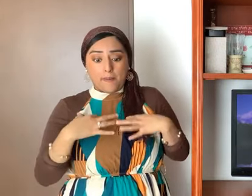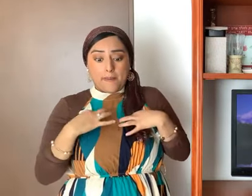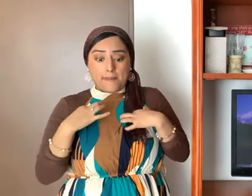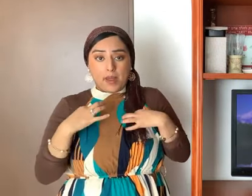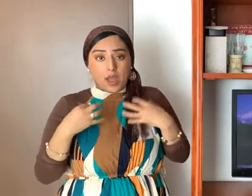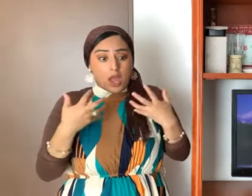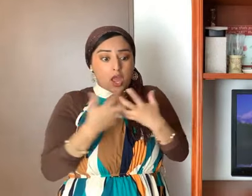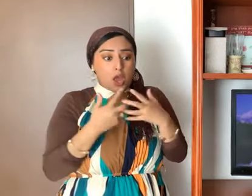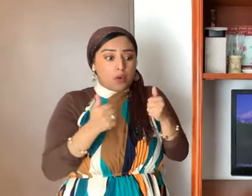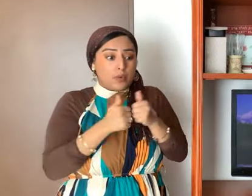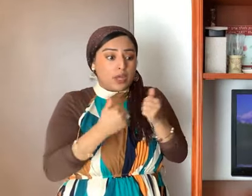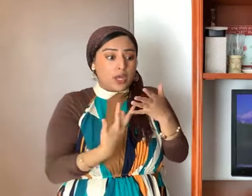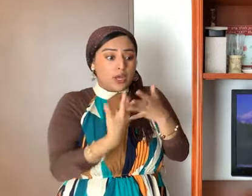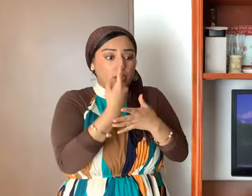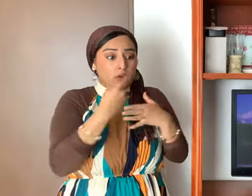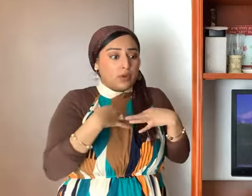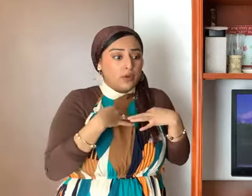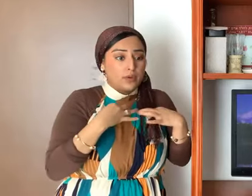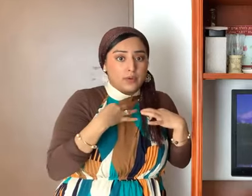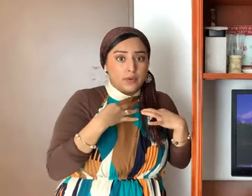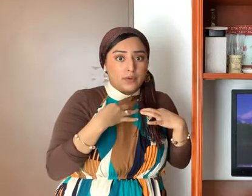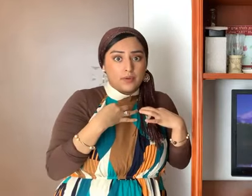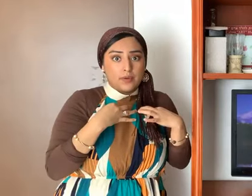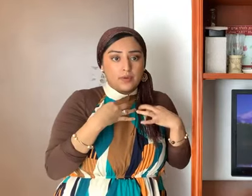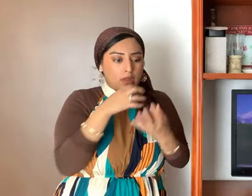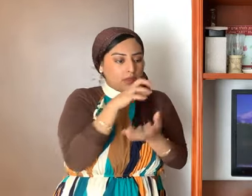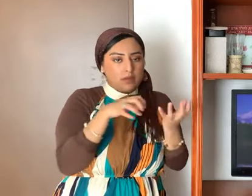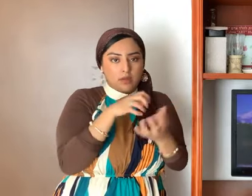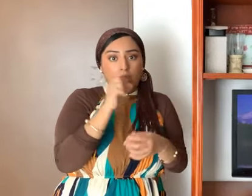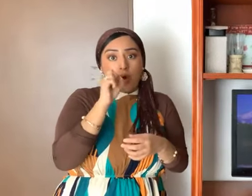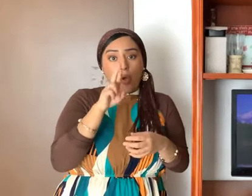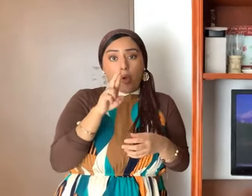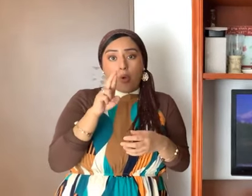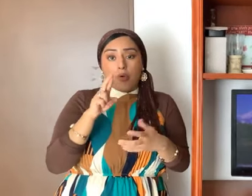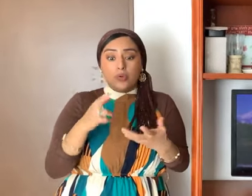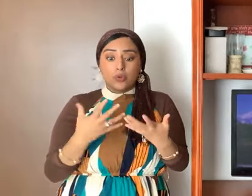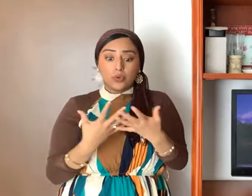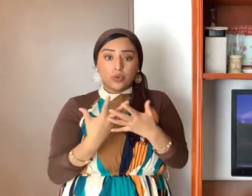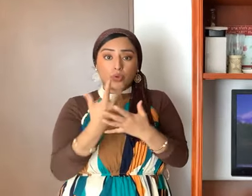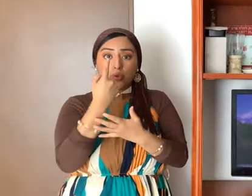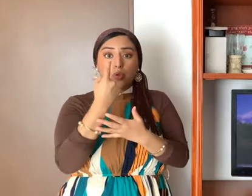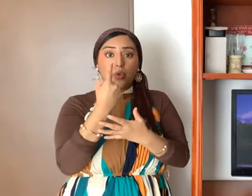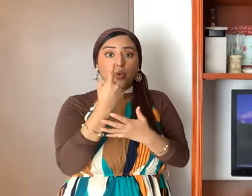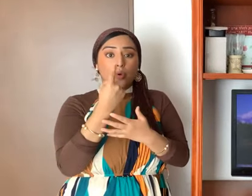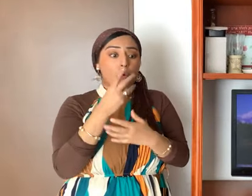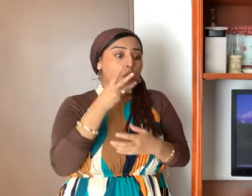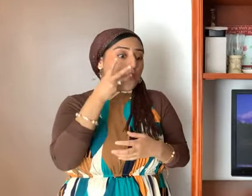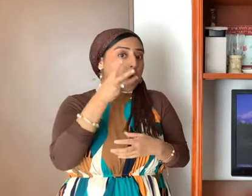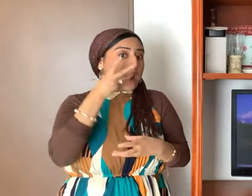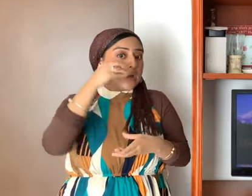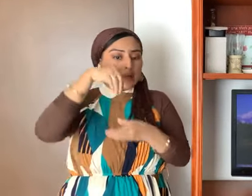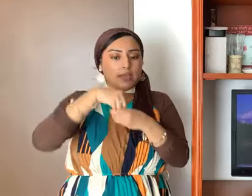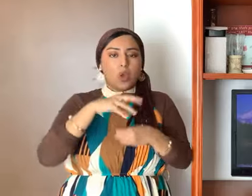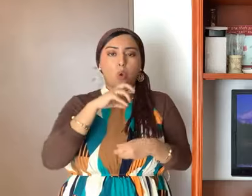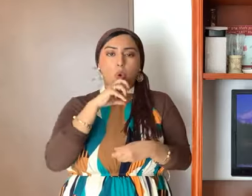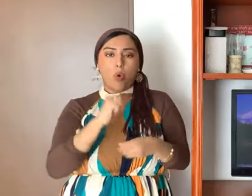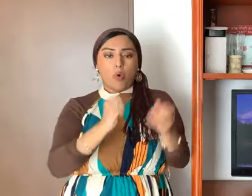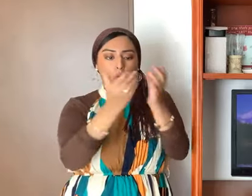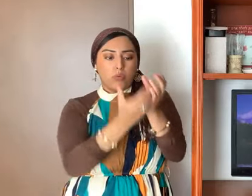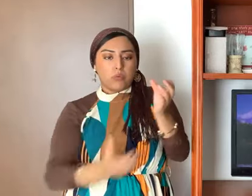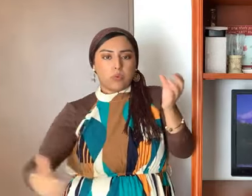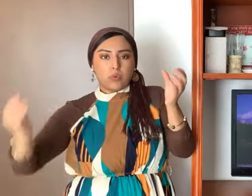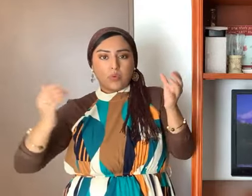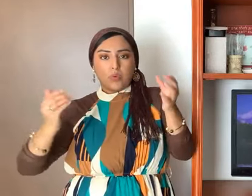tal remiendo tira del vestido y se hace peor la rotura. Ni echan vino nuevo en odres viejos, de otra manera los odres se rompen y el vino